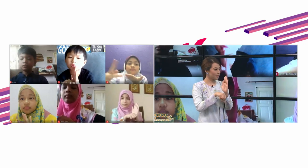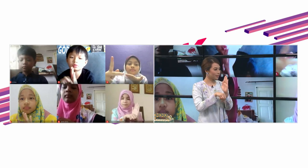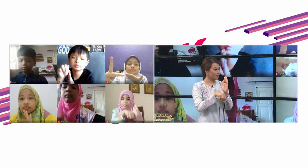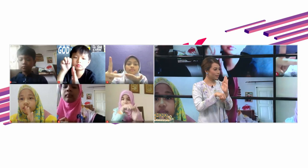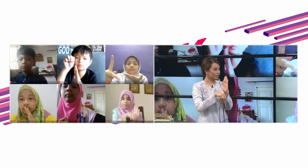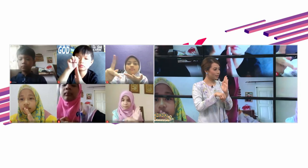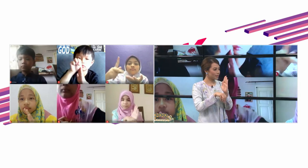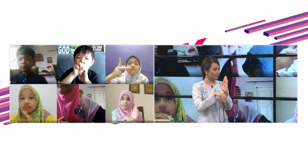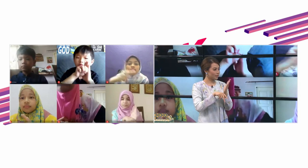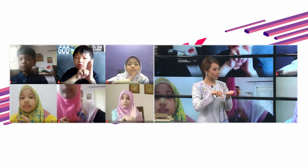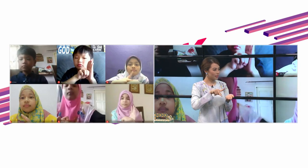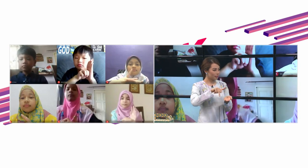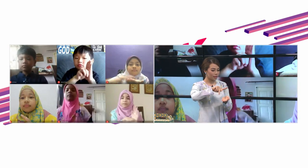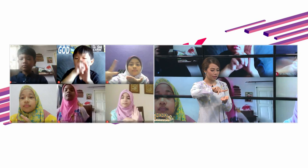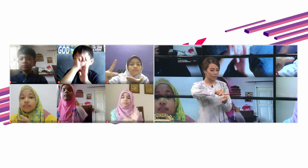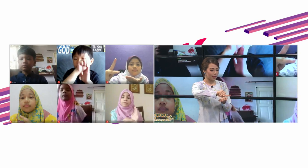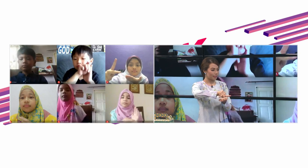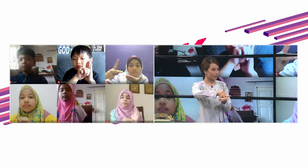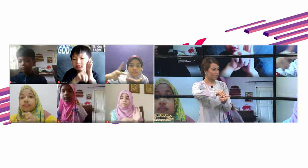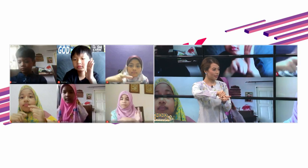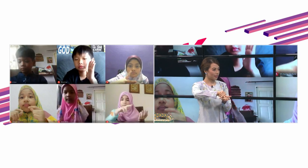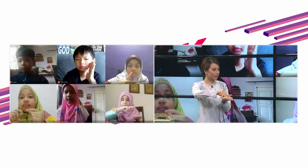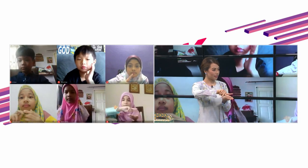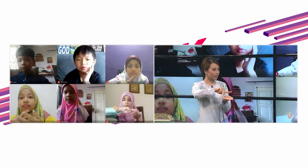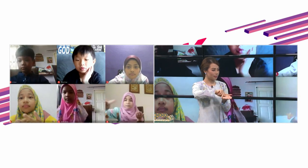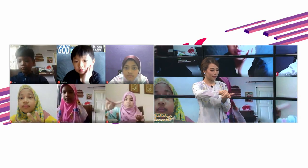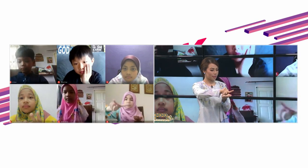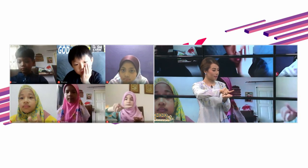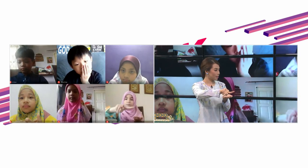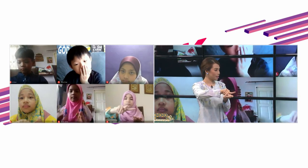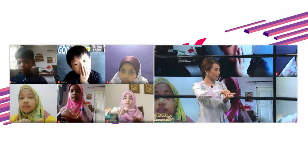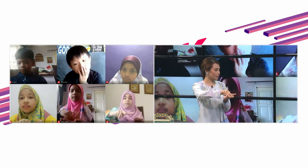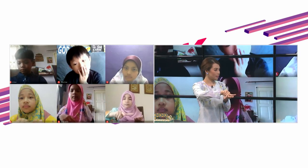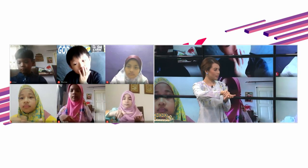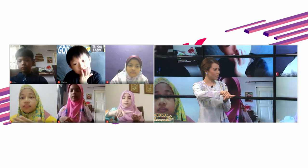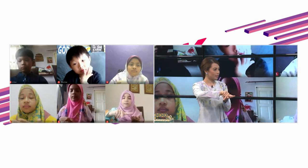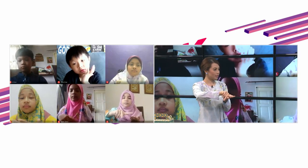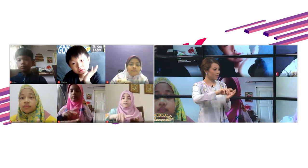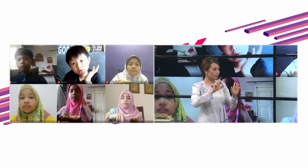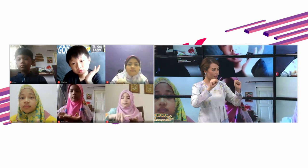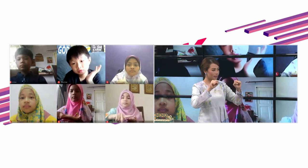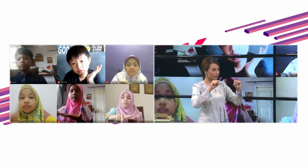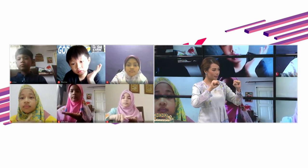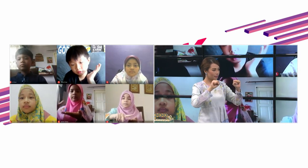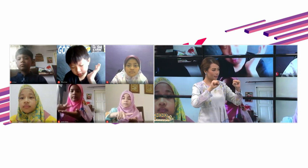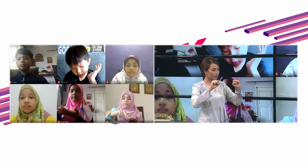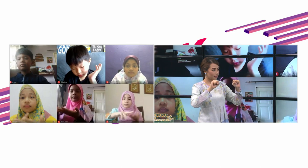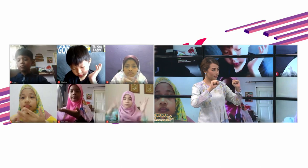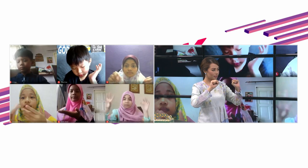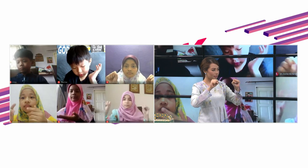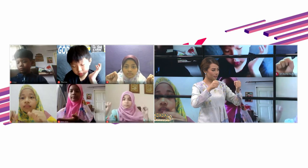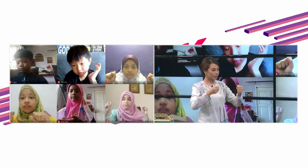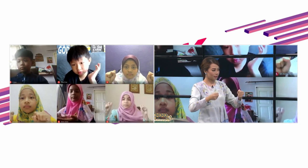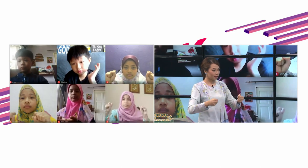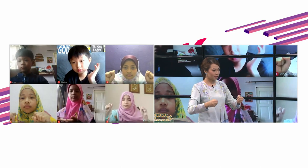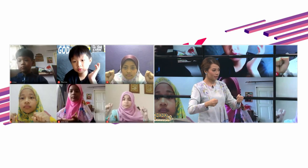Meng. Kemas. Kemas. Kemas. Store, huruf S. S. Okey.